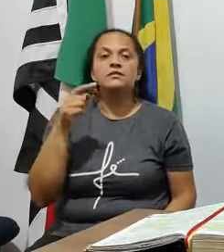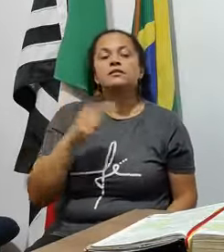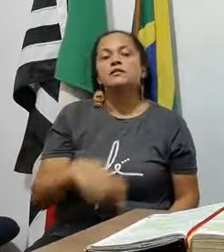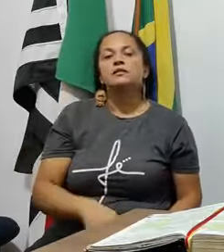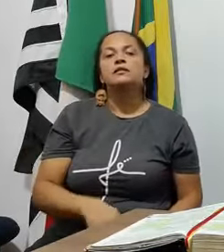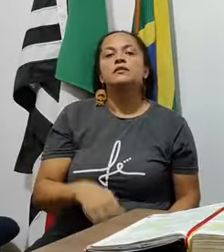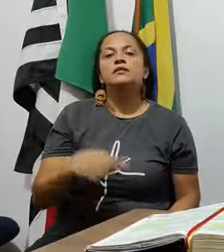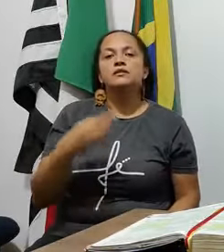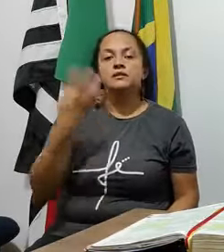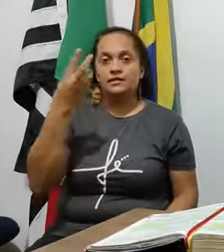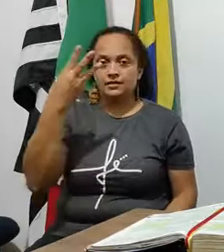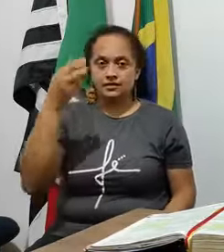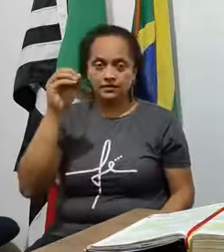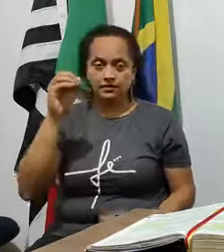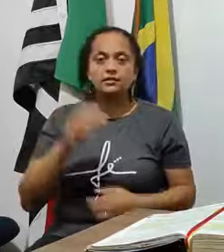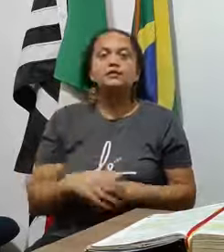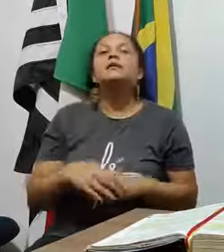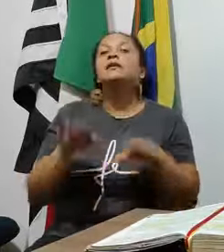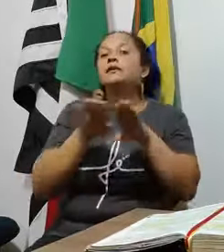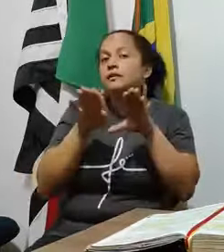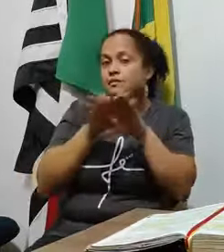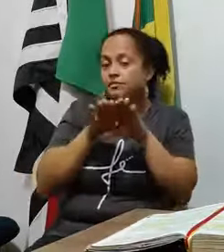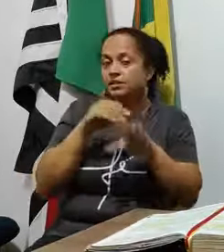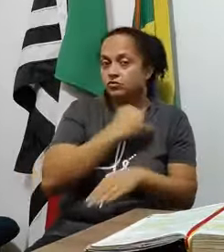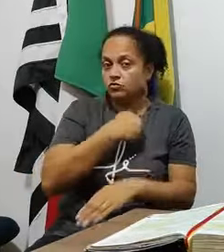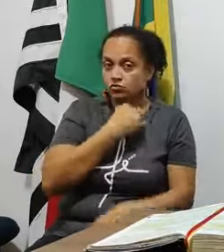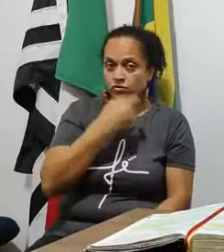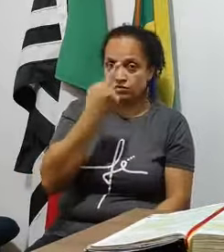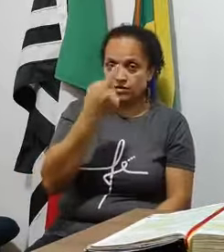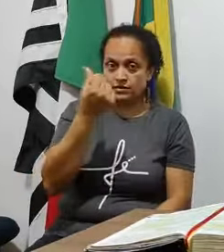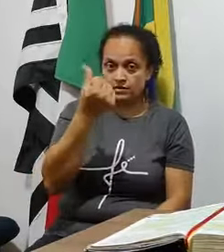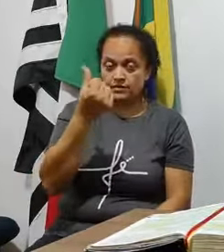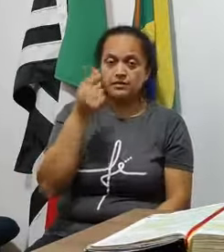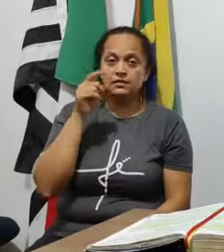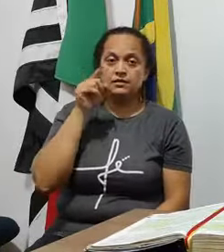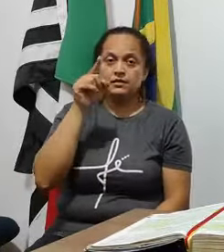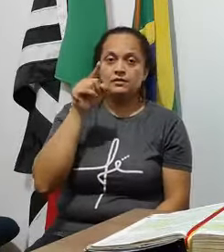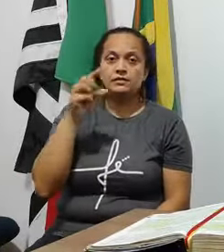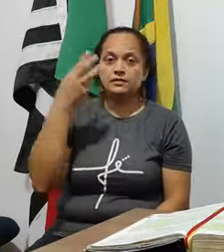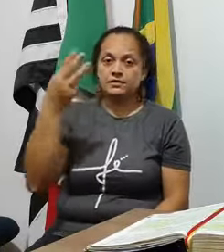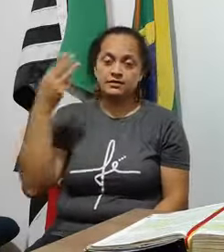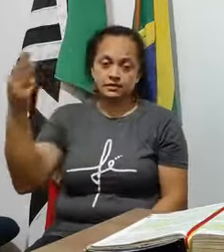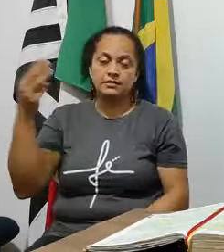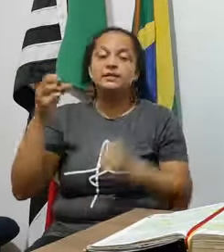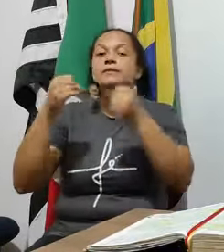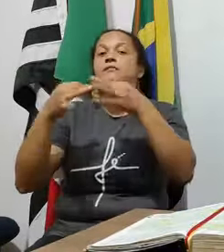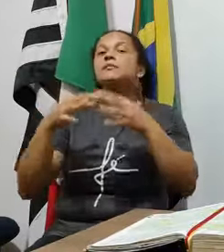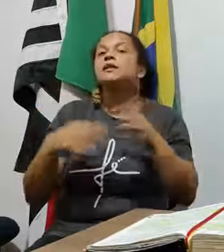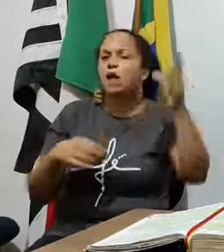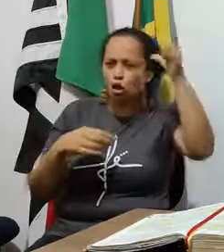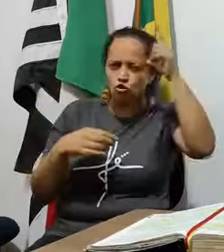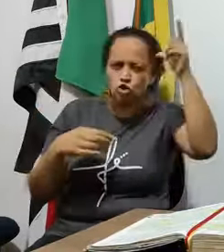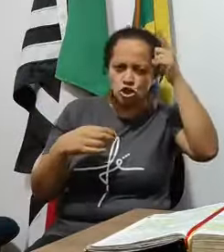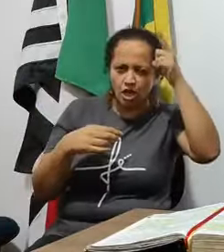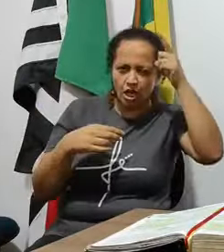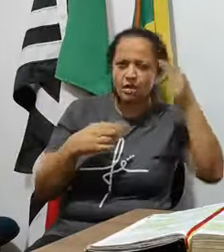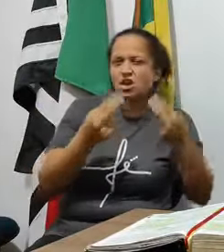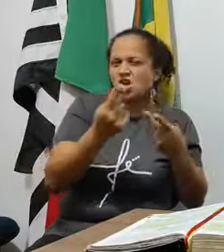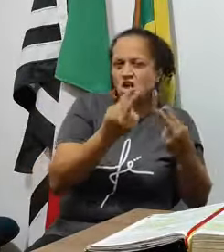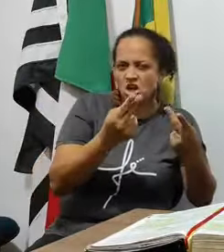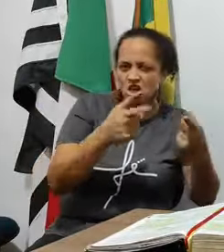16 também, 33. Ele é o príncipe deste mundo. Então, veja, nós temos que lutar contra esses